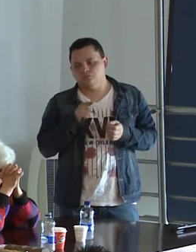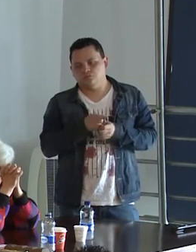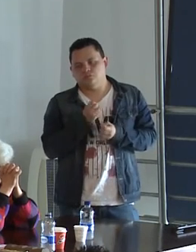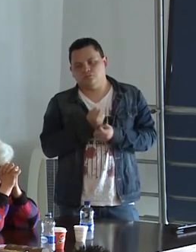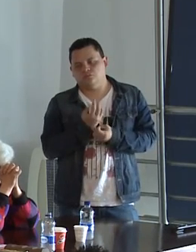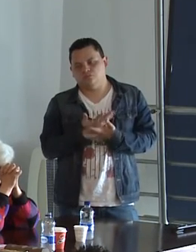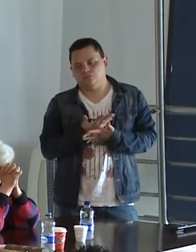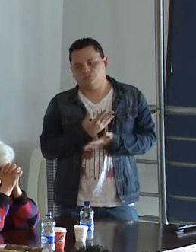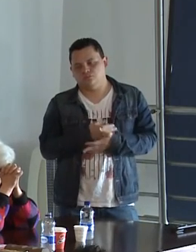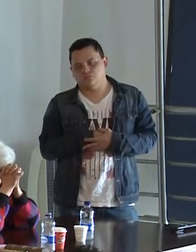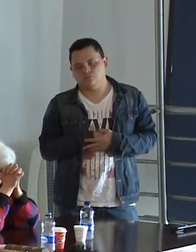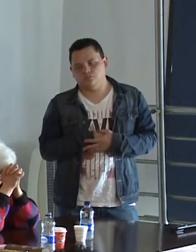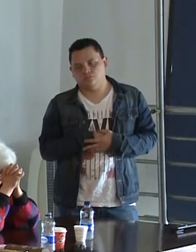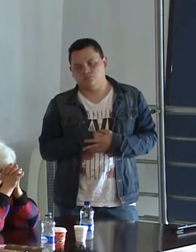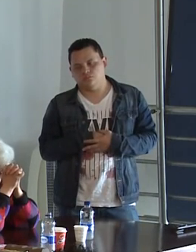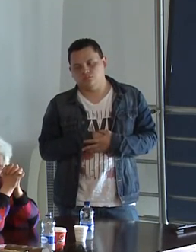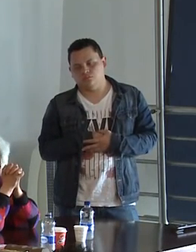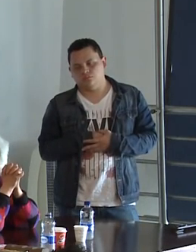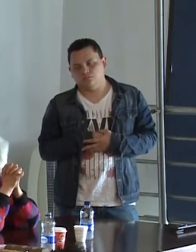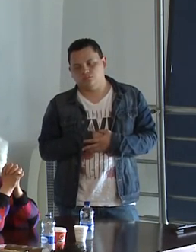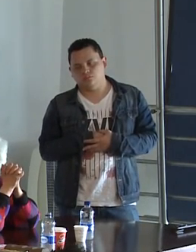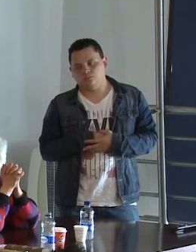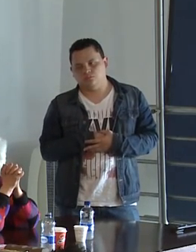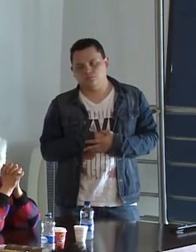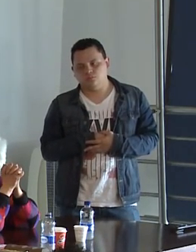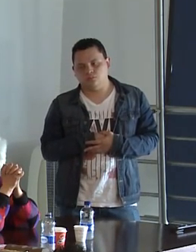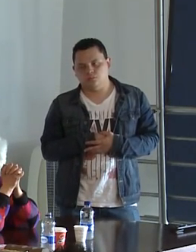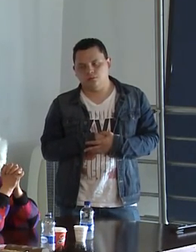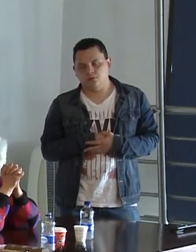estructural de... ¿Perdón, Montico?